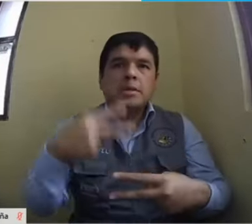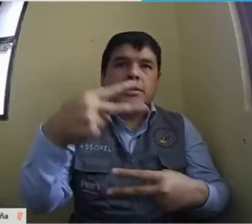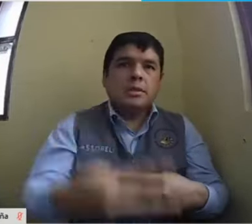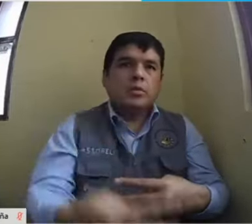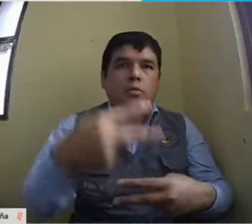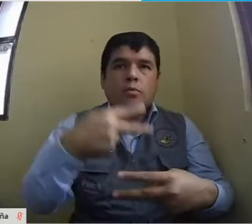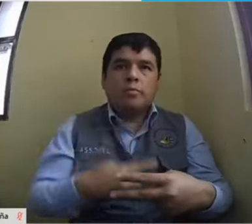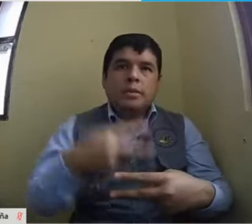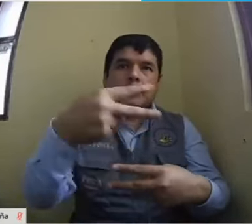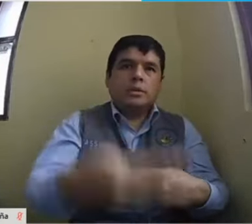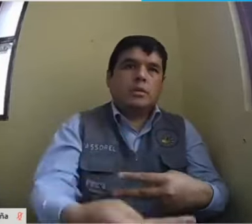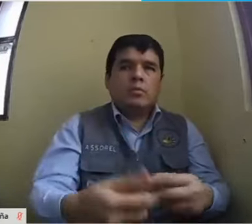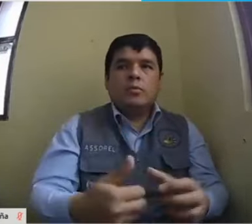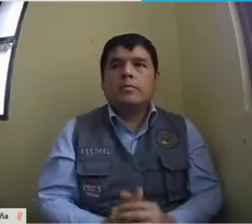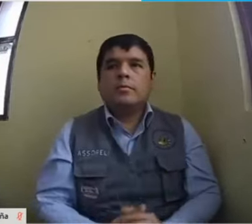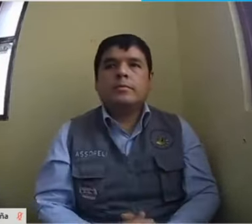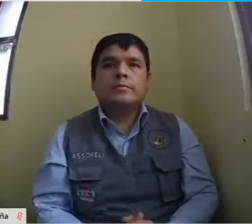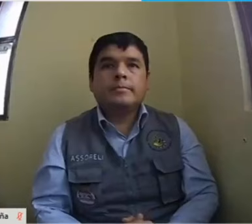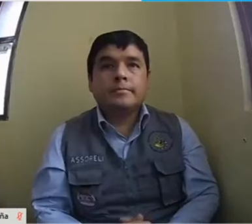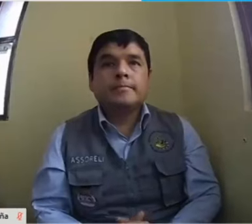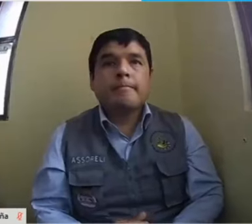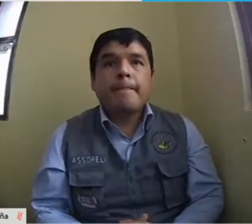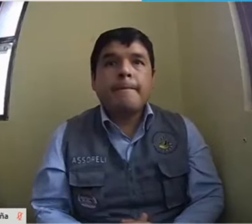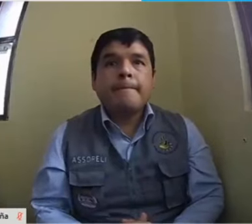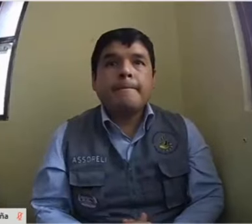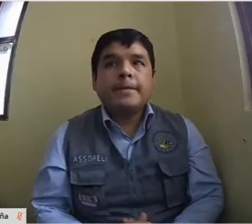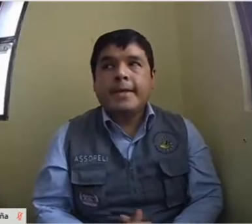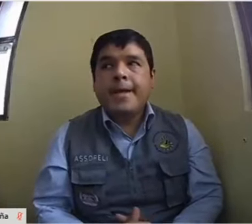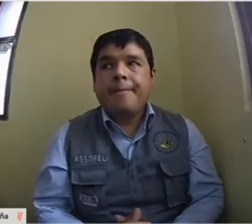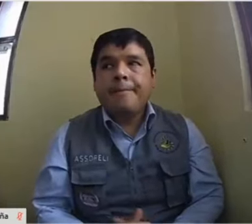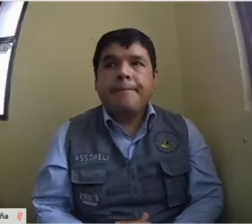Hombre, mujer, depende también del género que utilicen en la conversación.